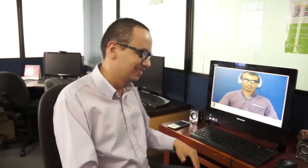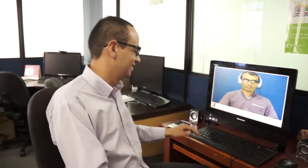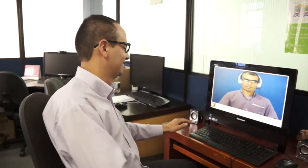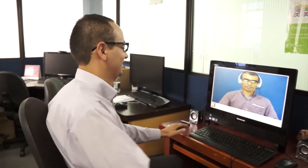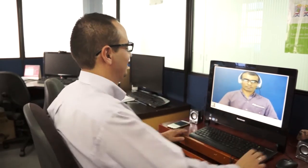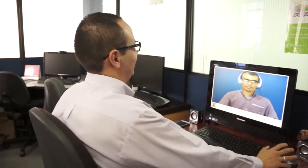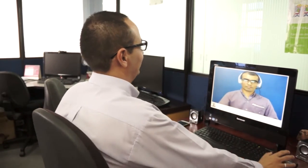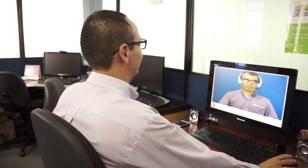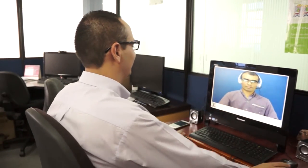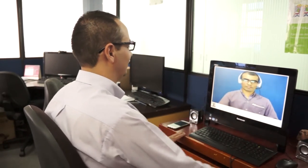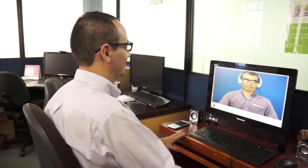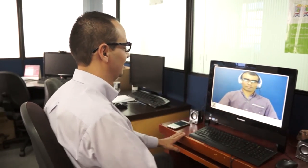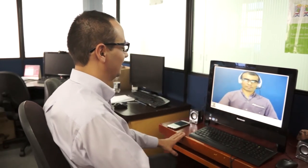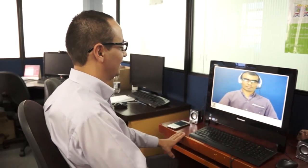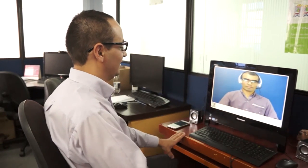gratuita.